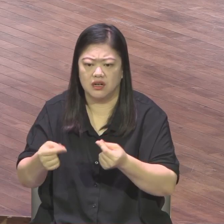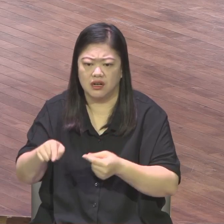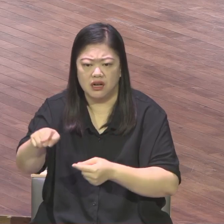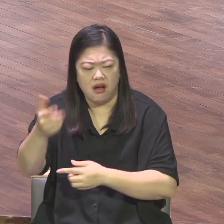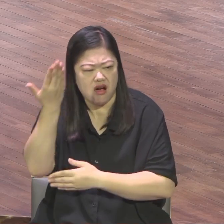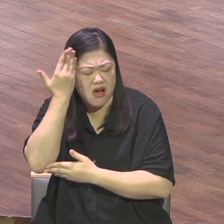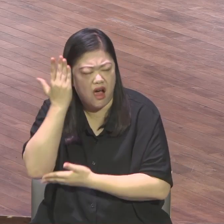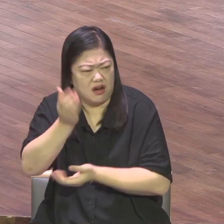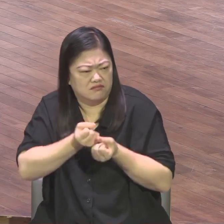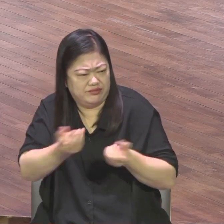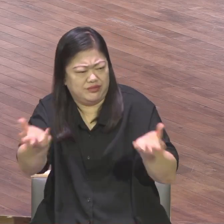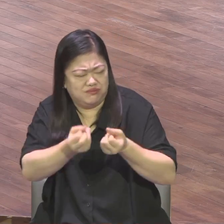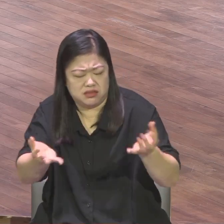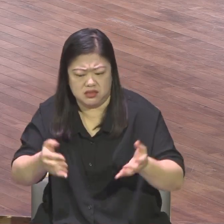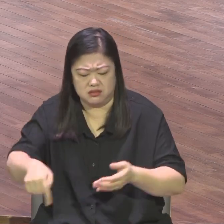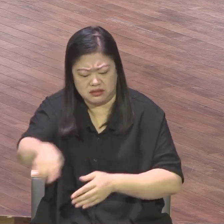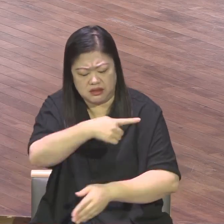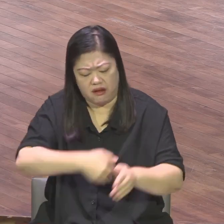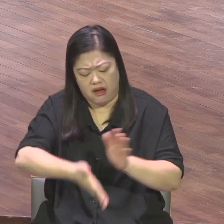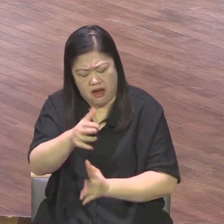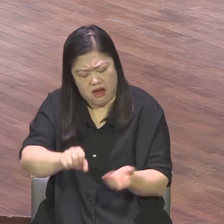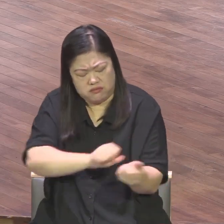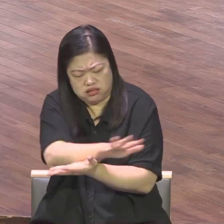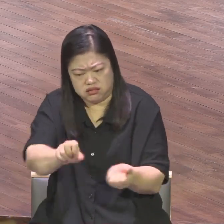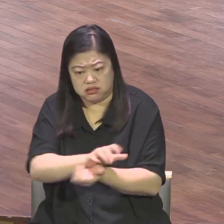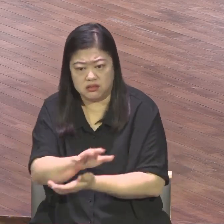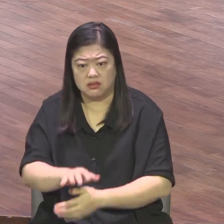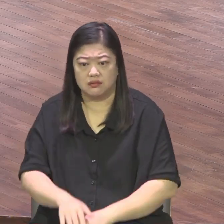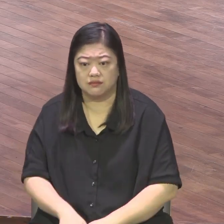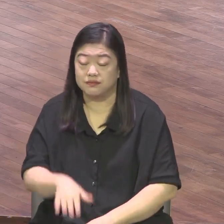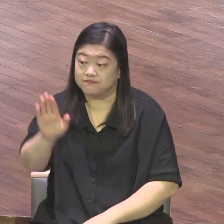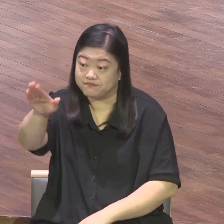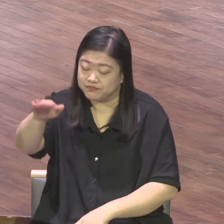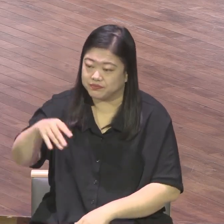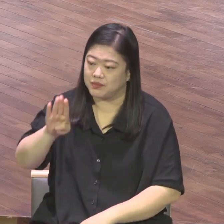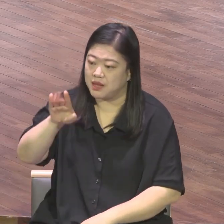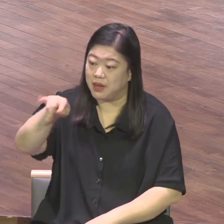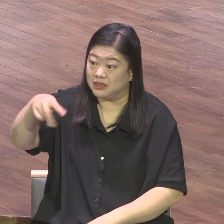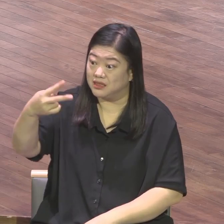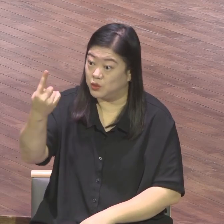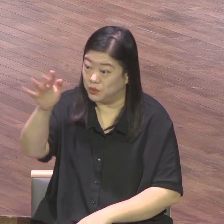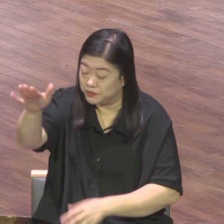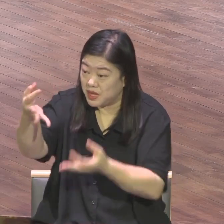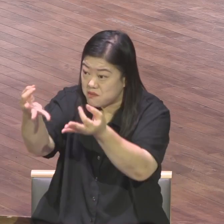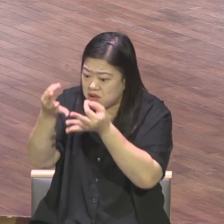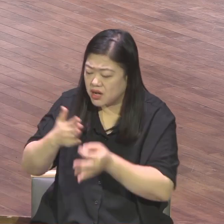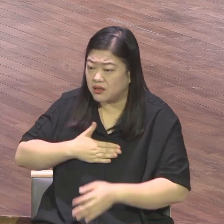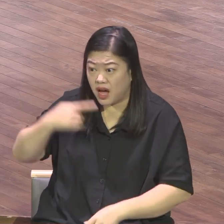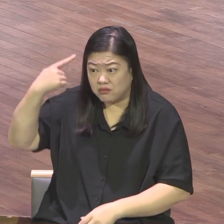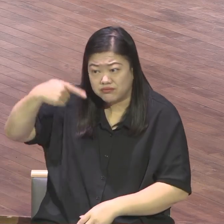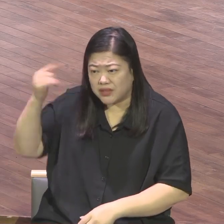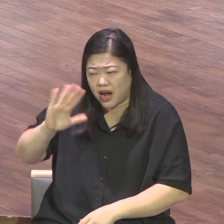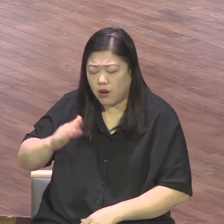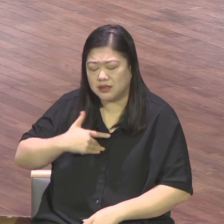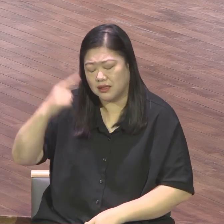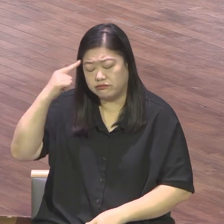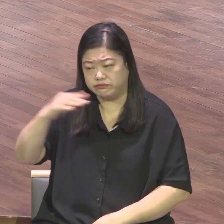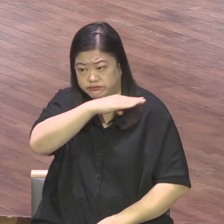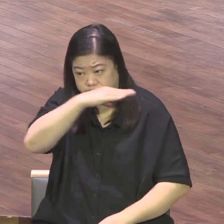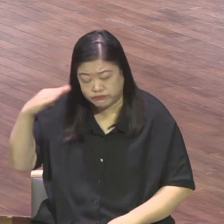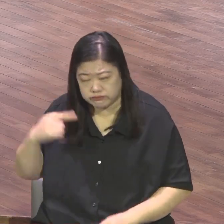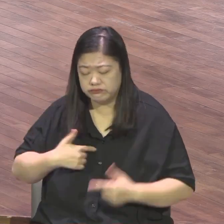학문이 너를 미치게 한다 하니 바울이 이르되 베스도 각하여 내가 미친 것이 아니오 참되고 온전한 말을